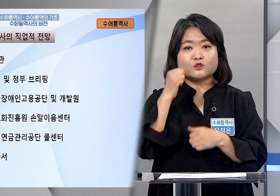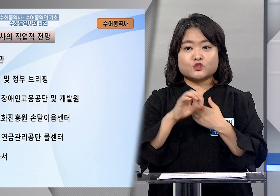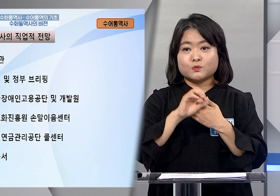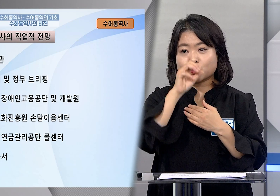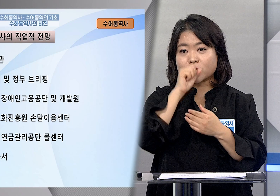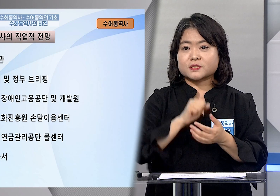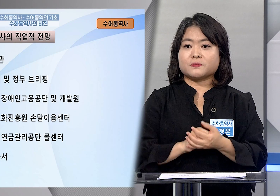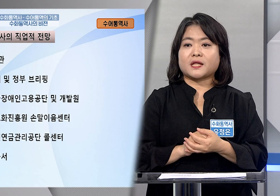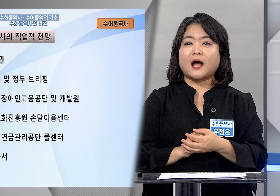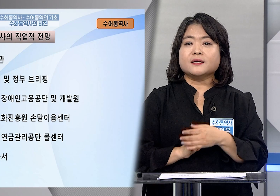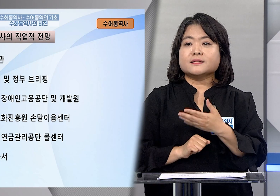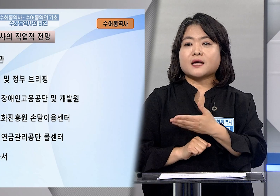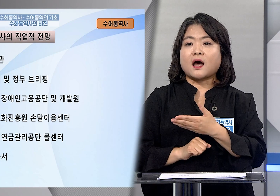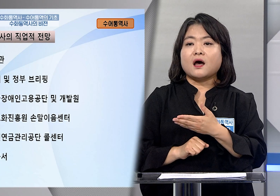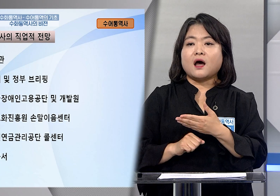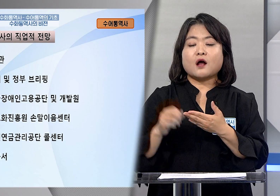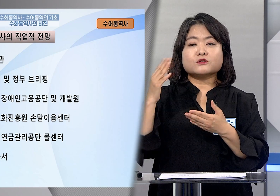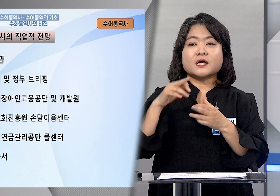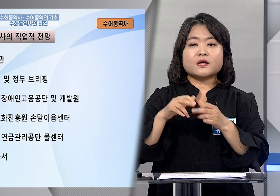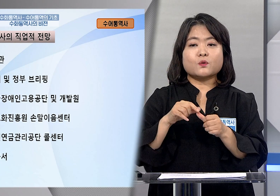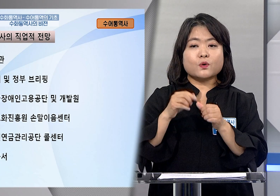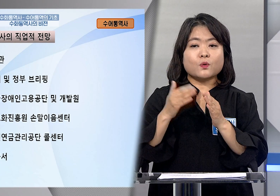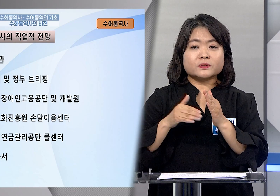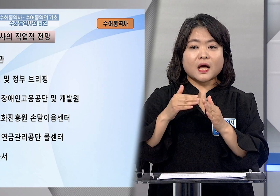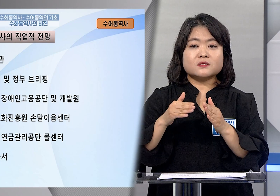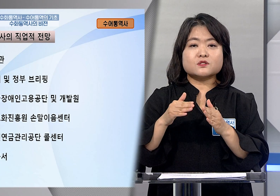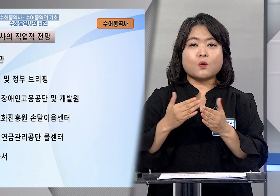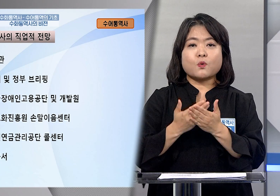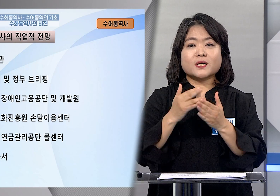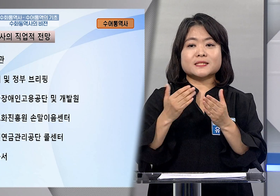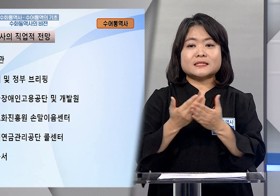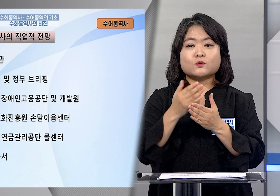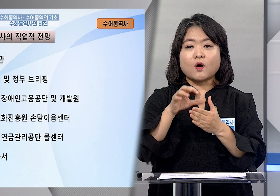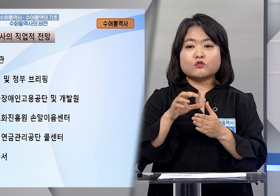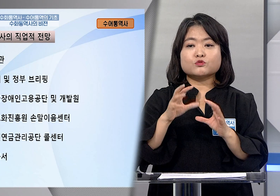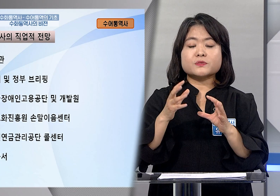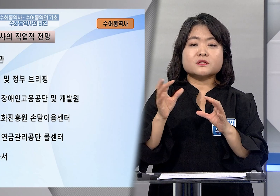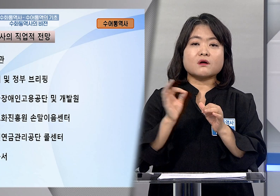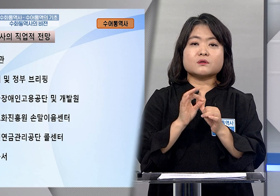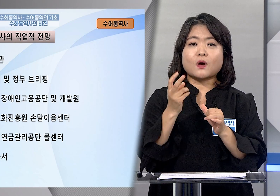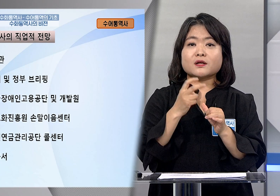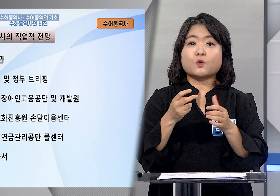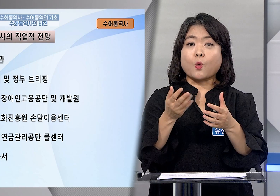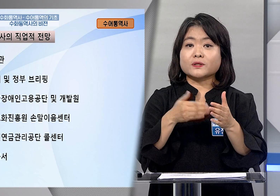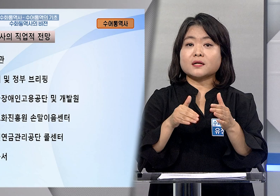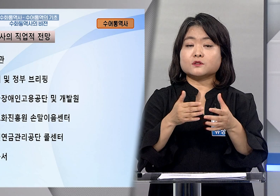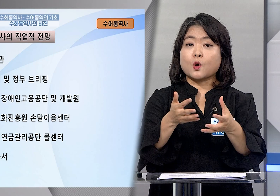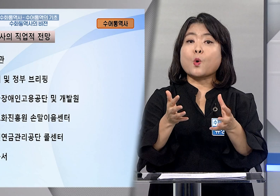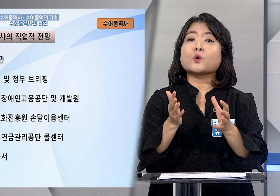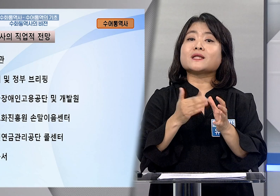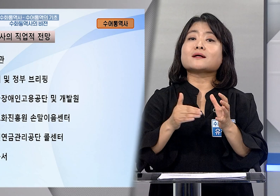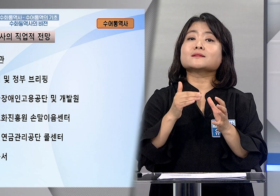주시면 좋겠습니다. 자, 한국장애인고용공단, 정보화진흥원, 국민연금관리공단은요,